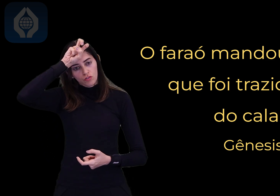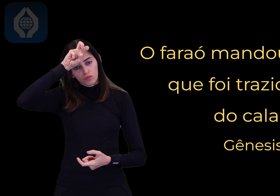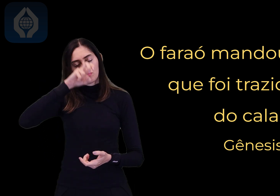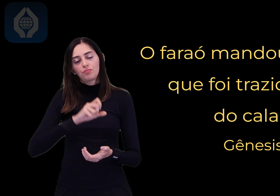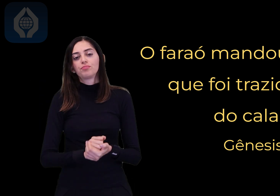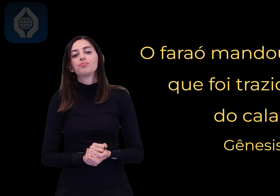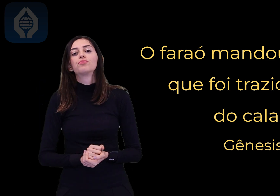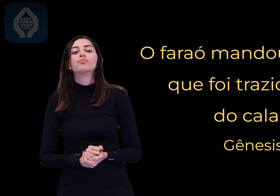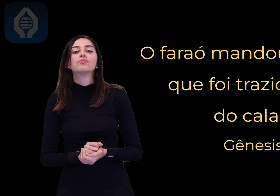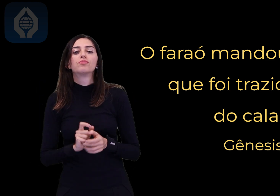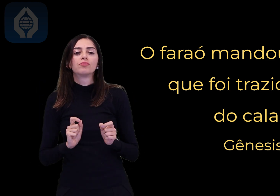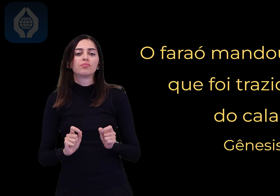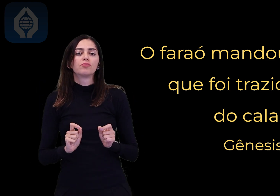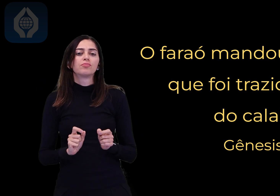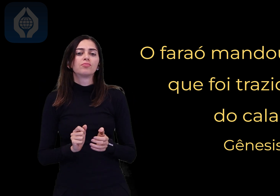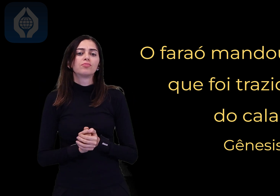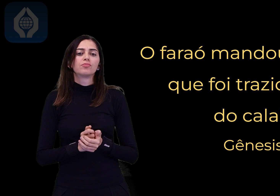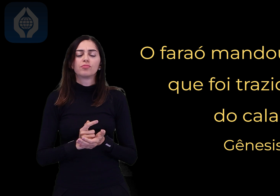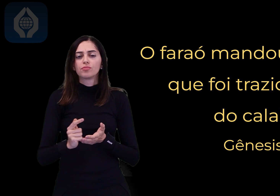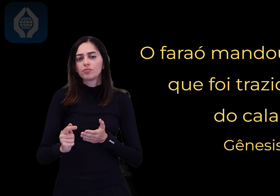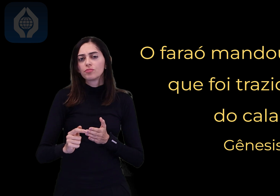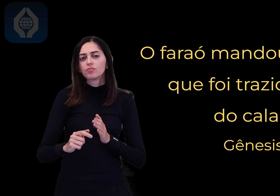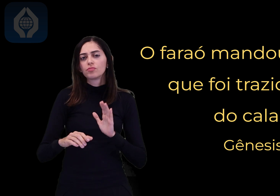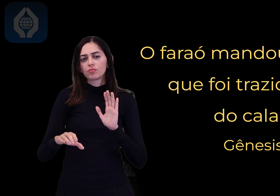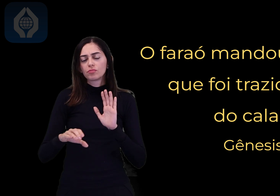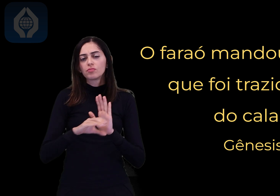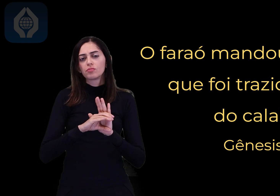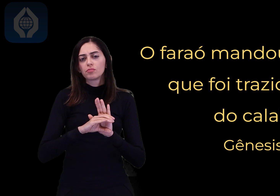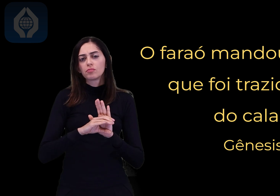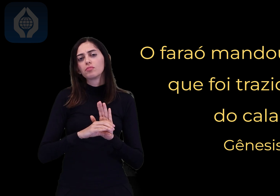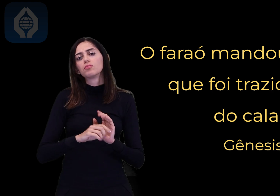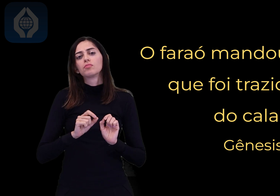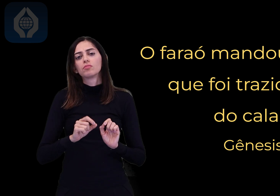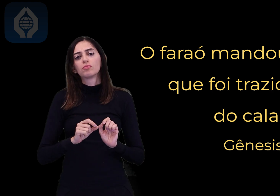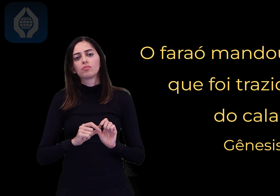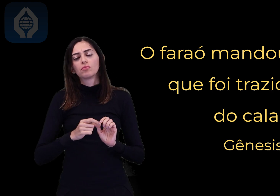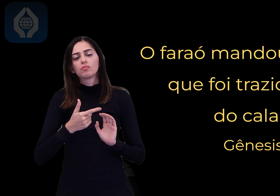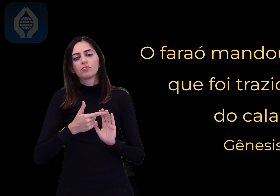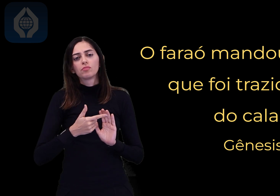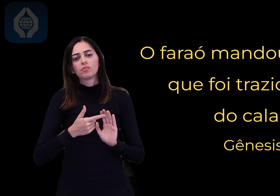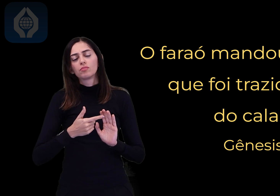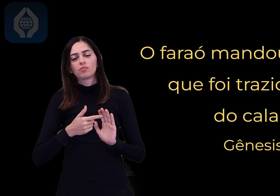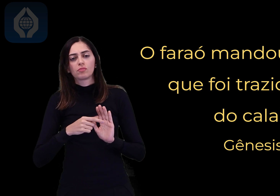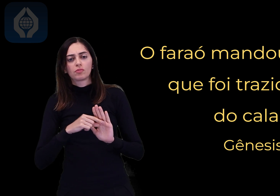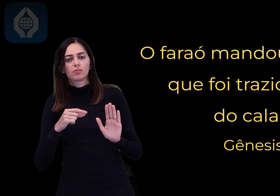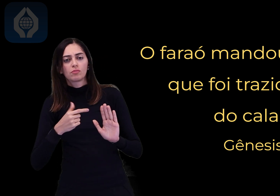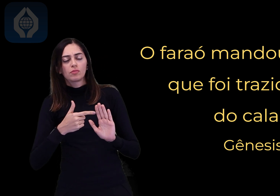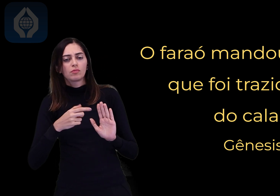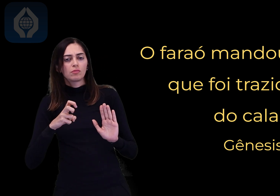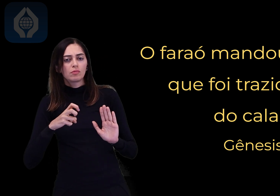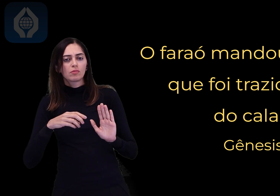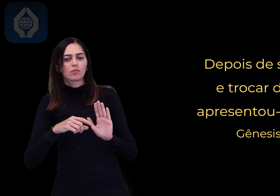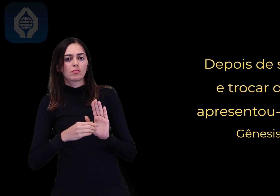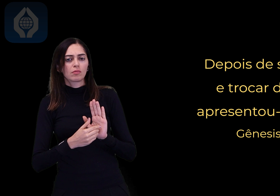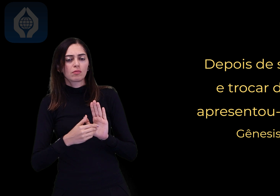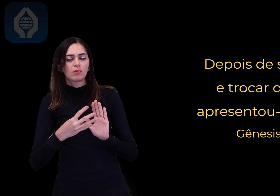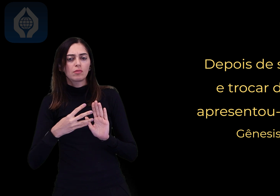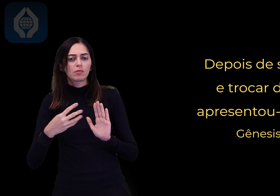25 a 32. O faraó mandou chamar José, que foi trazido depressa do calabouço. Depois de